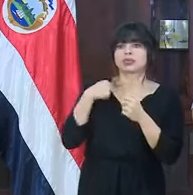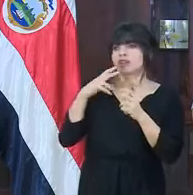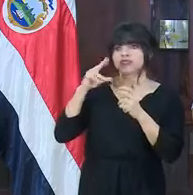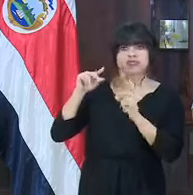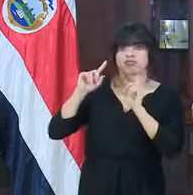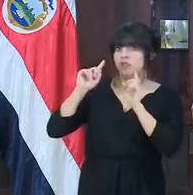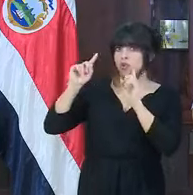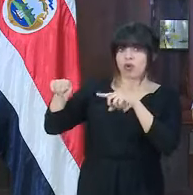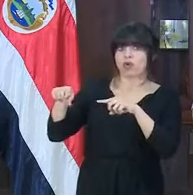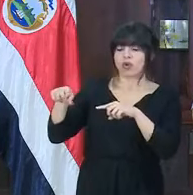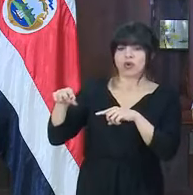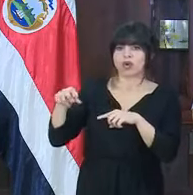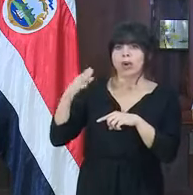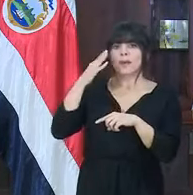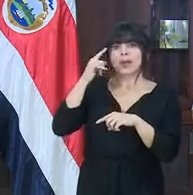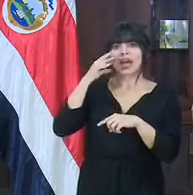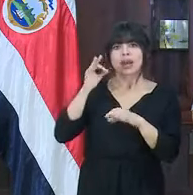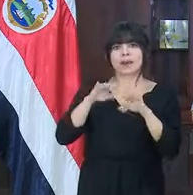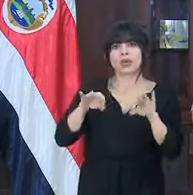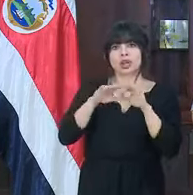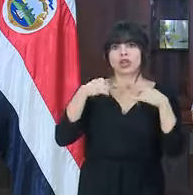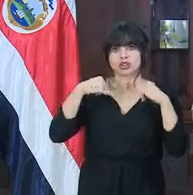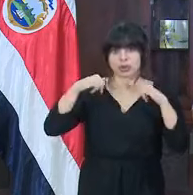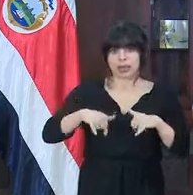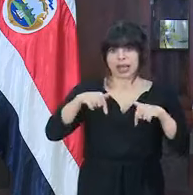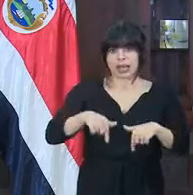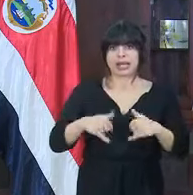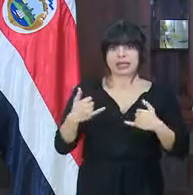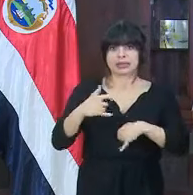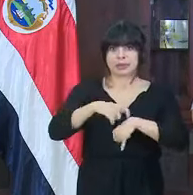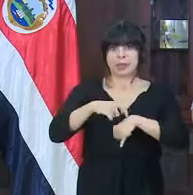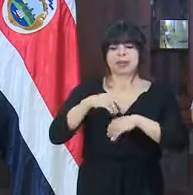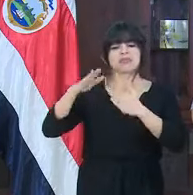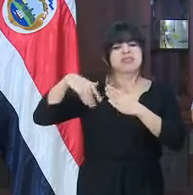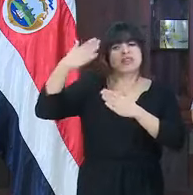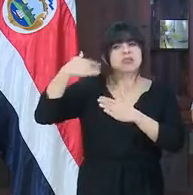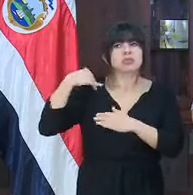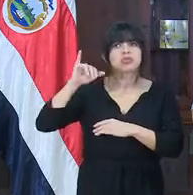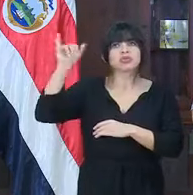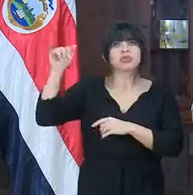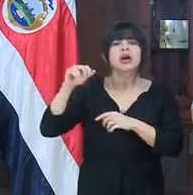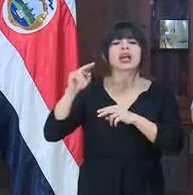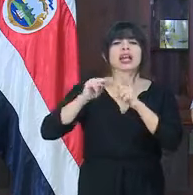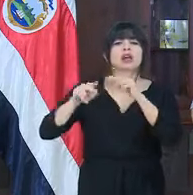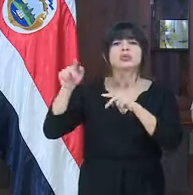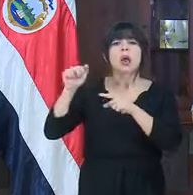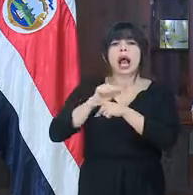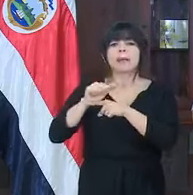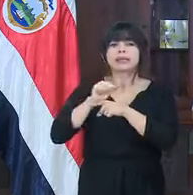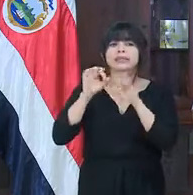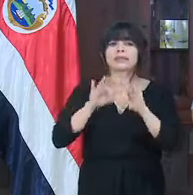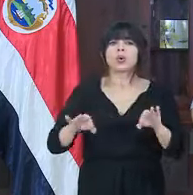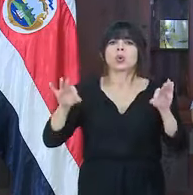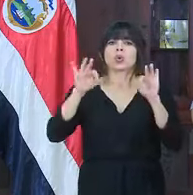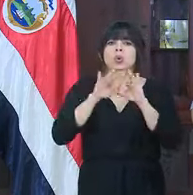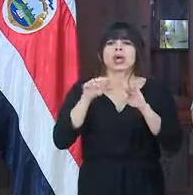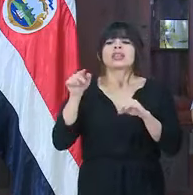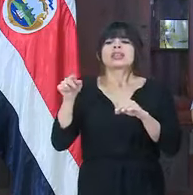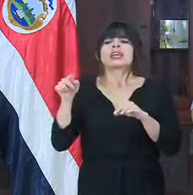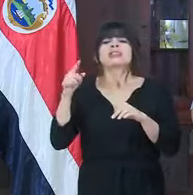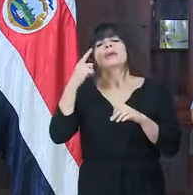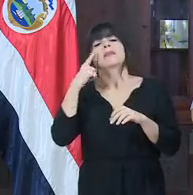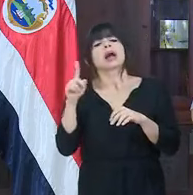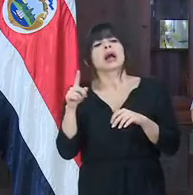porque creo que es importante que yo esté aquí en este momento. Después iré a negociar. Es una capacitación muy importante que era